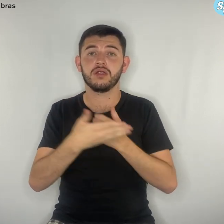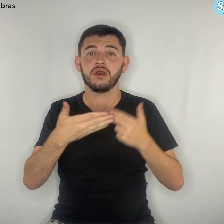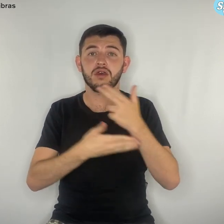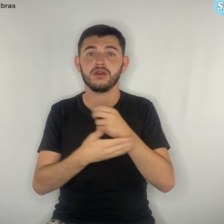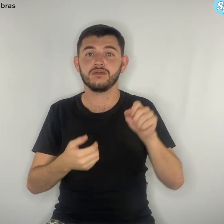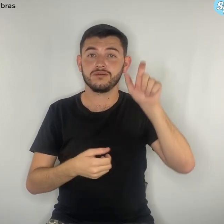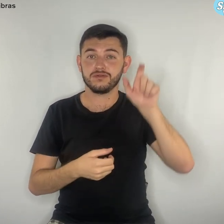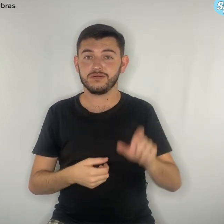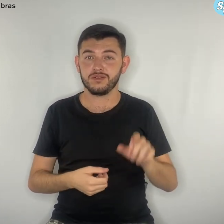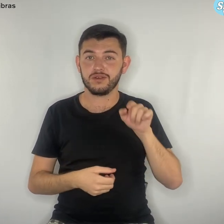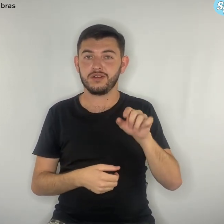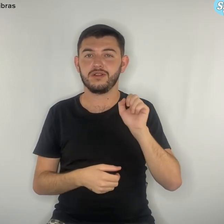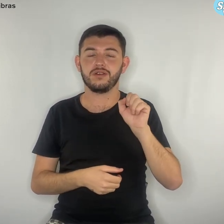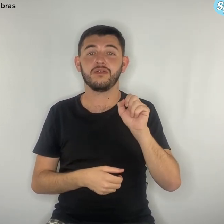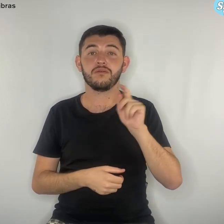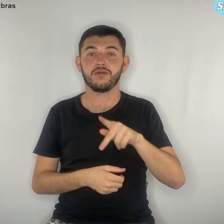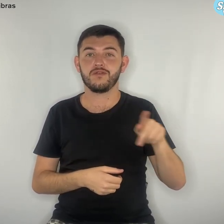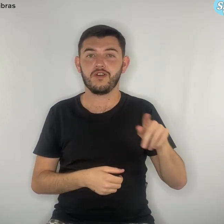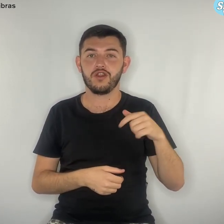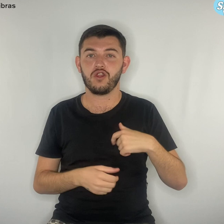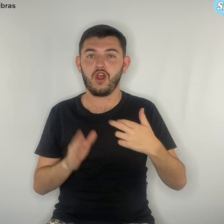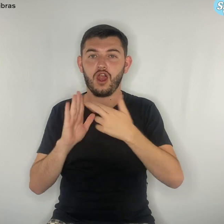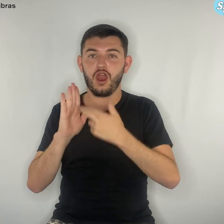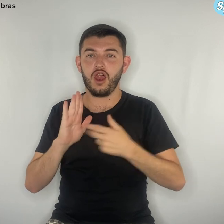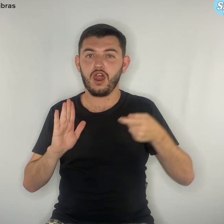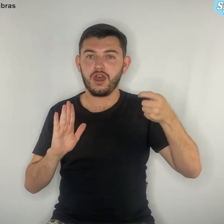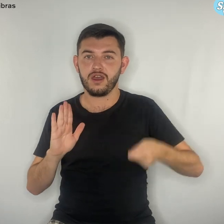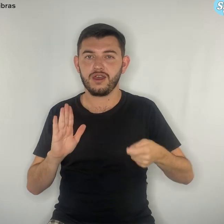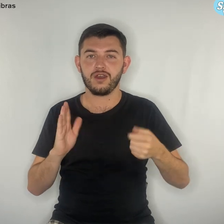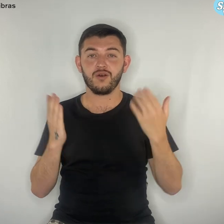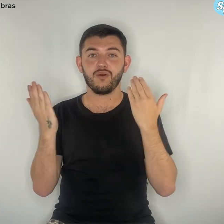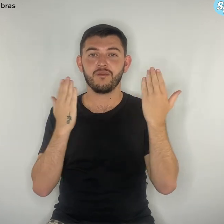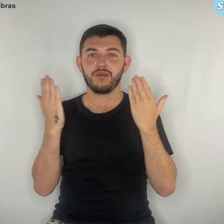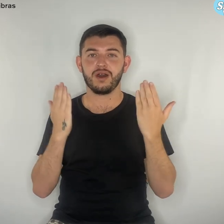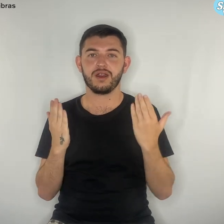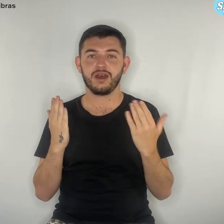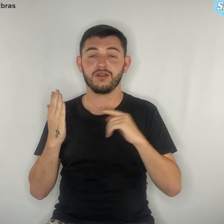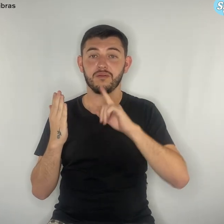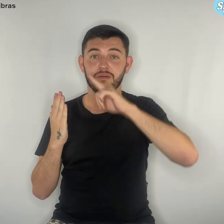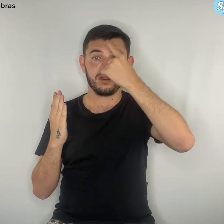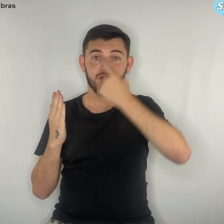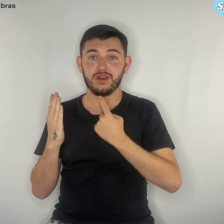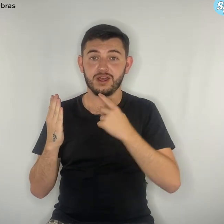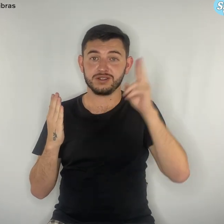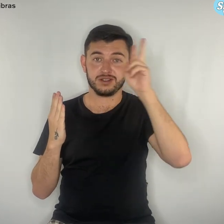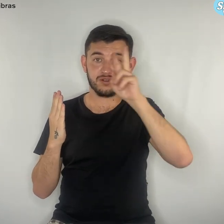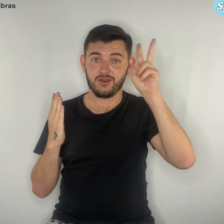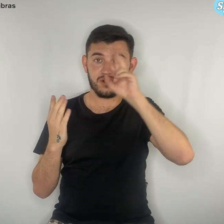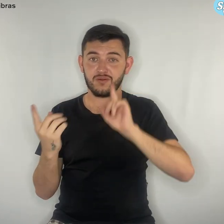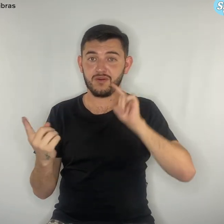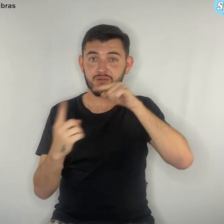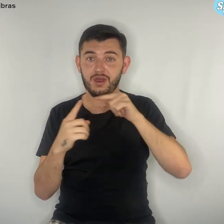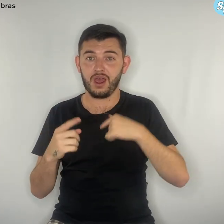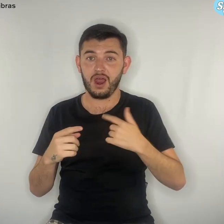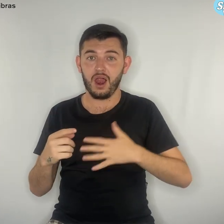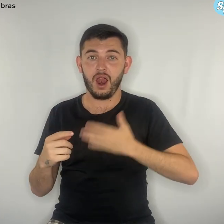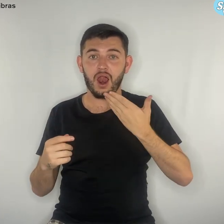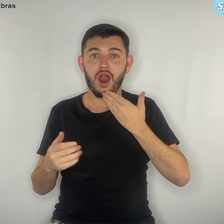de fábula, criado para assustar e, portanto, gerar um efeito moral nos ouvintes